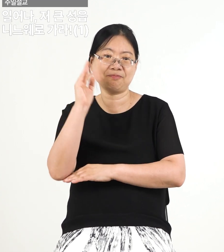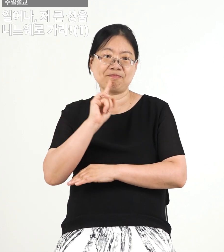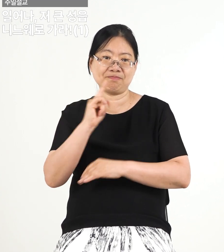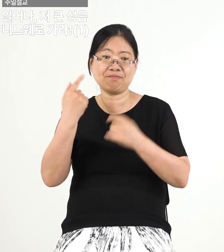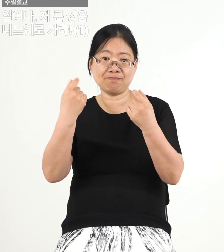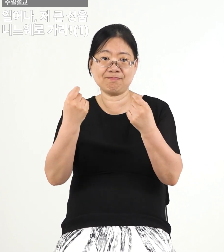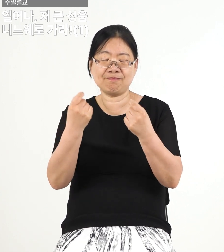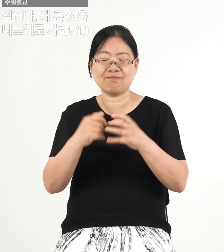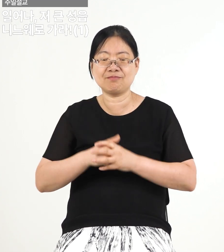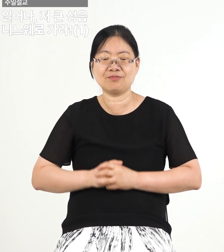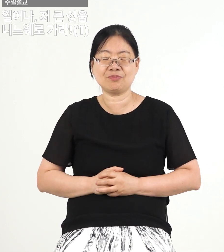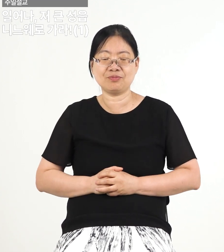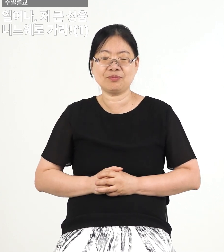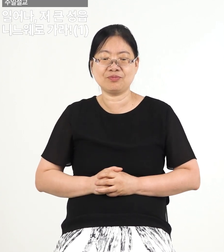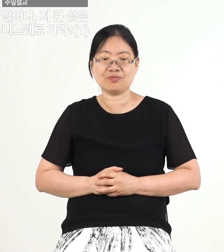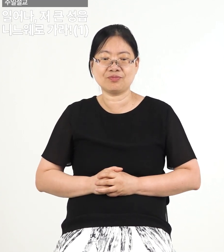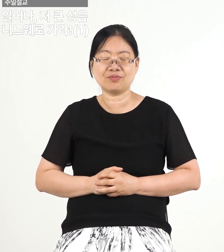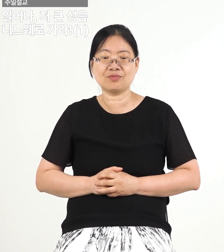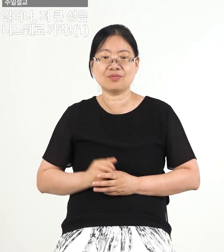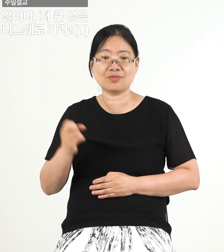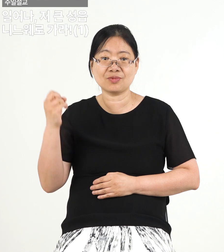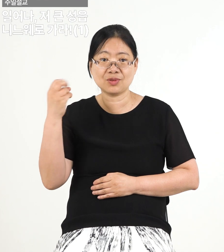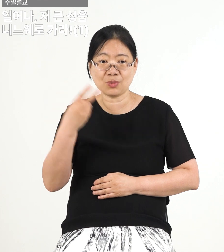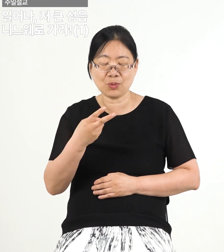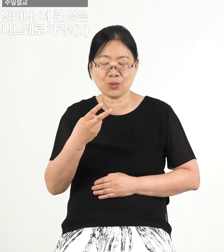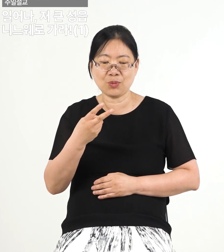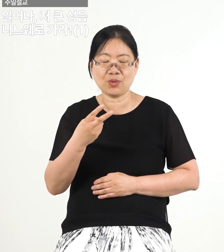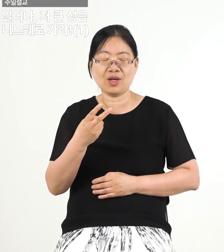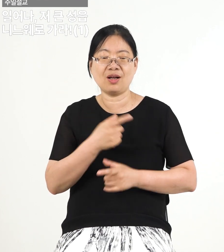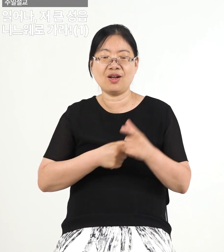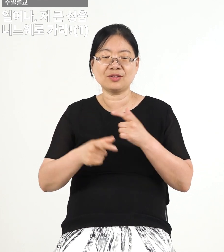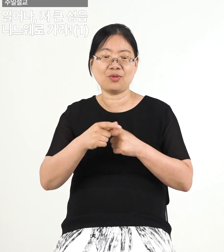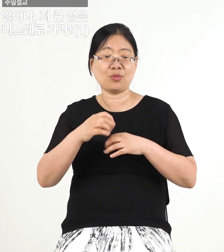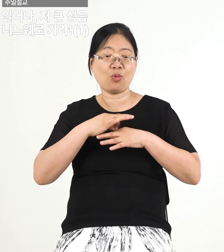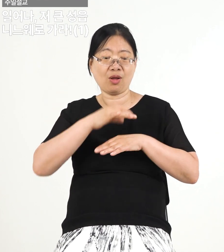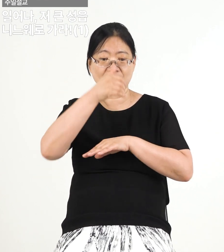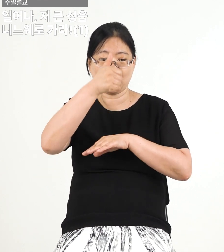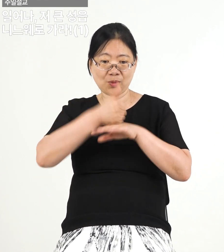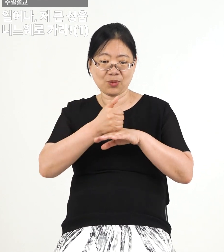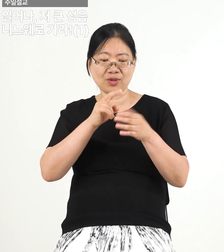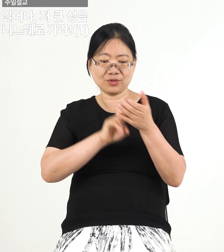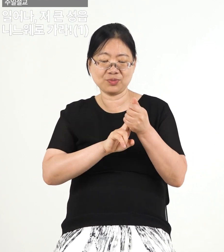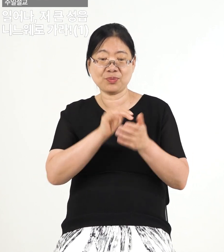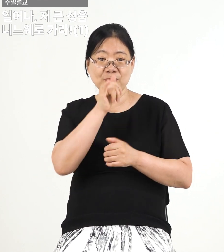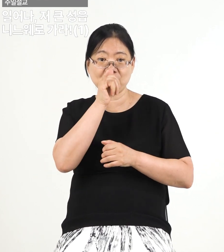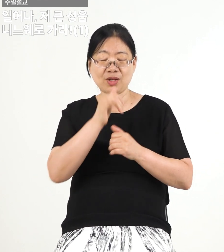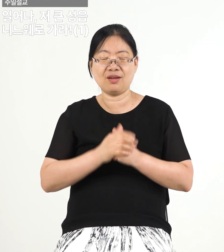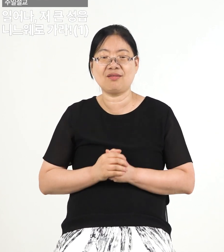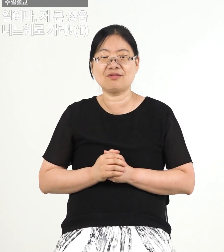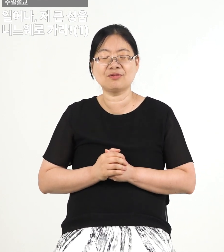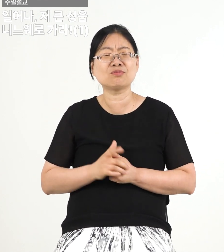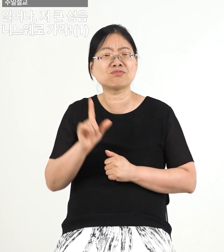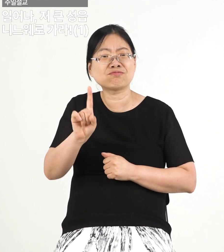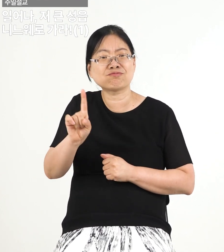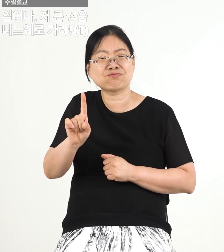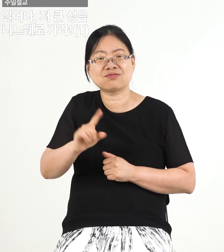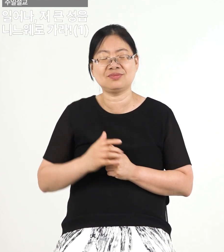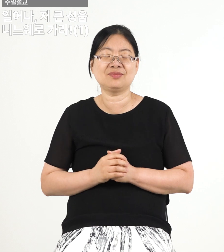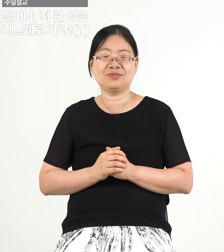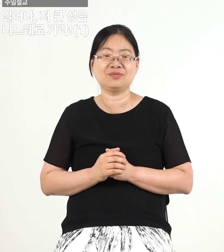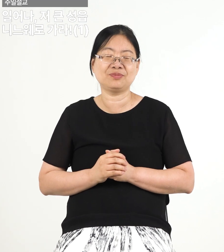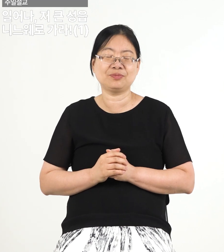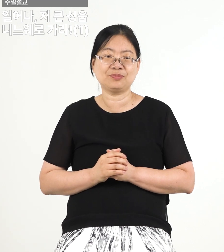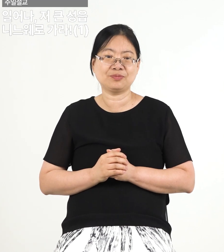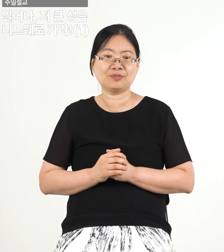그리고 더 놀라운 결론이 여기 아직 감추어져 있어요. 이게 뭘까요?